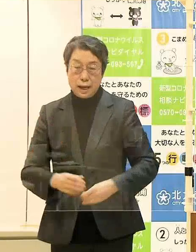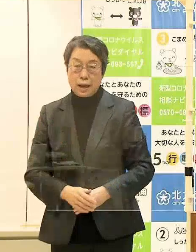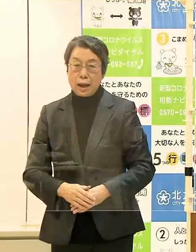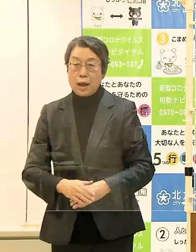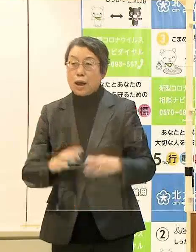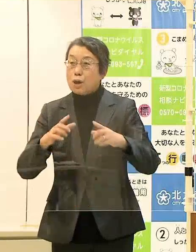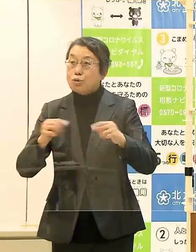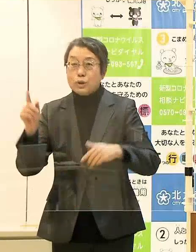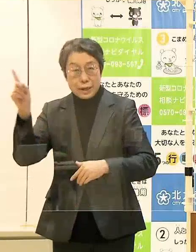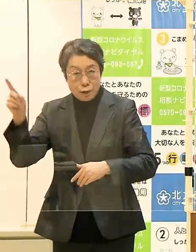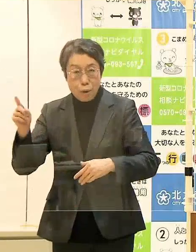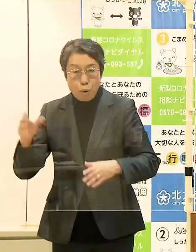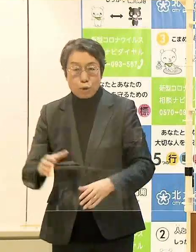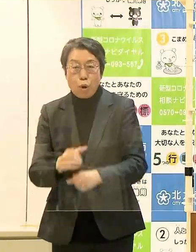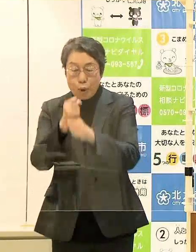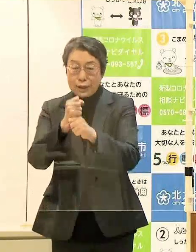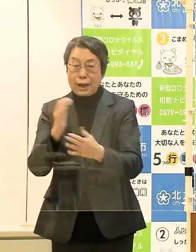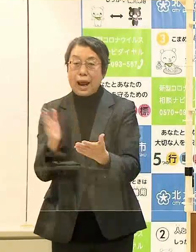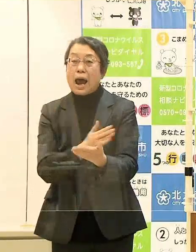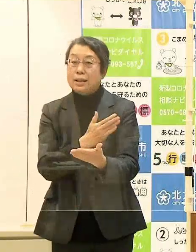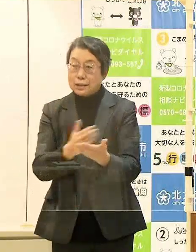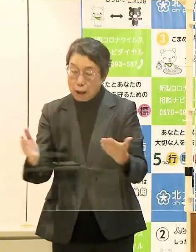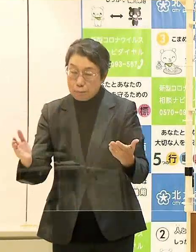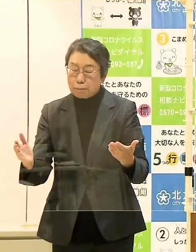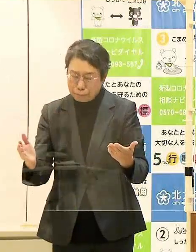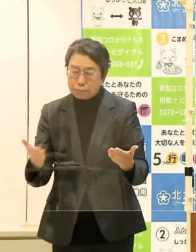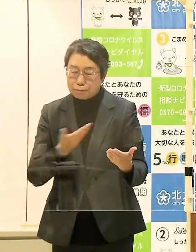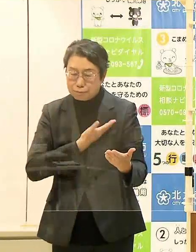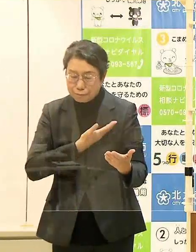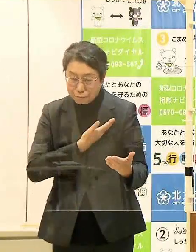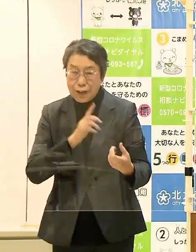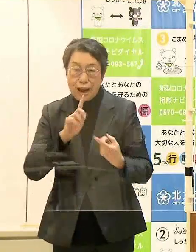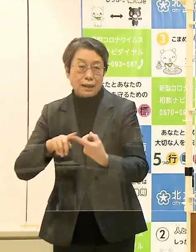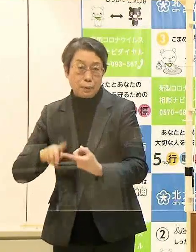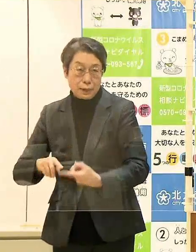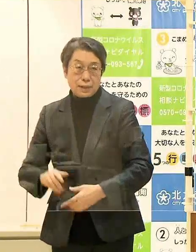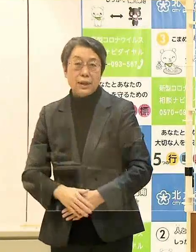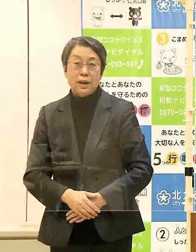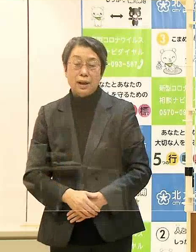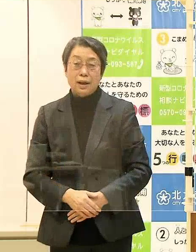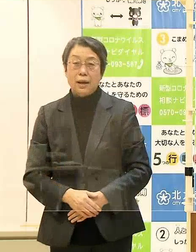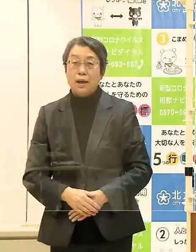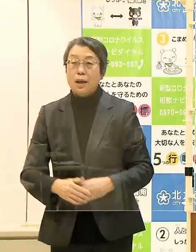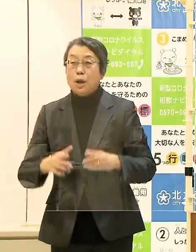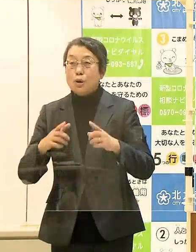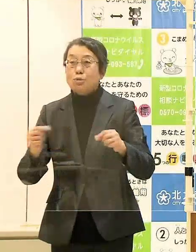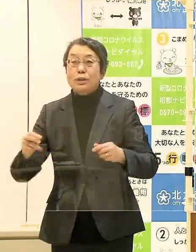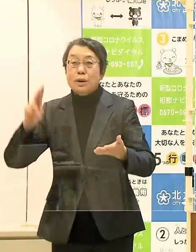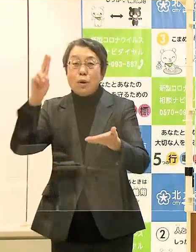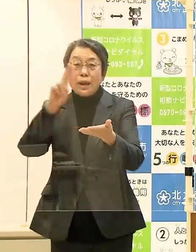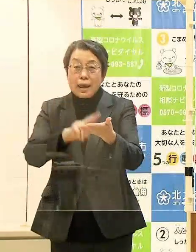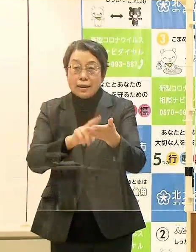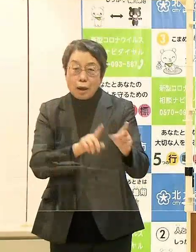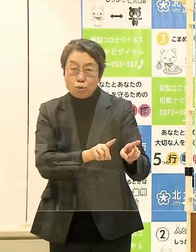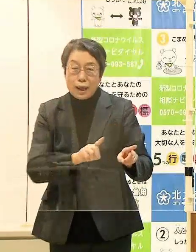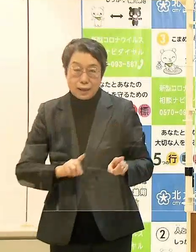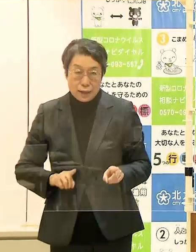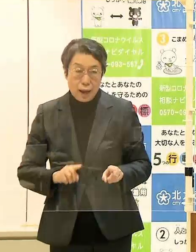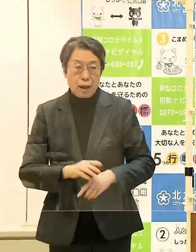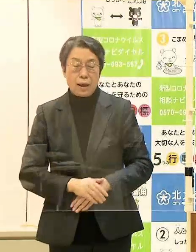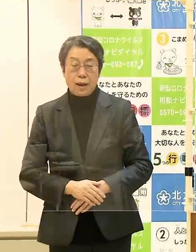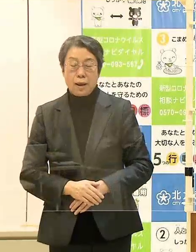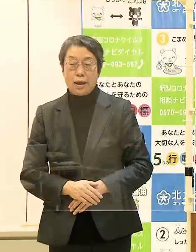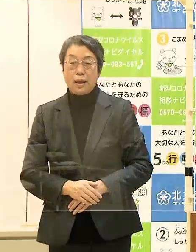判断として妥当であるというふうに考えます国今回の決定を受けまして